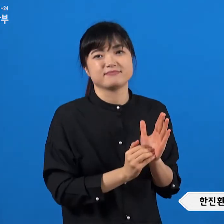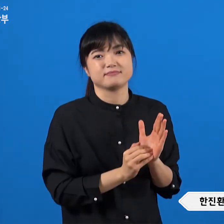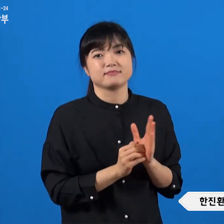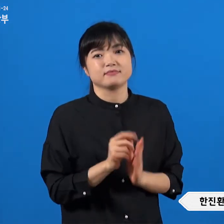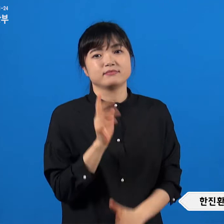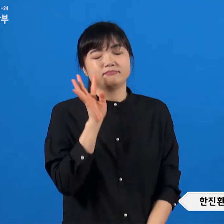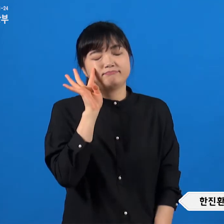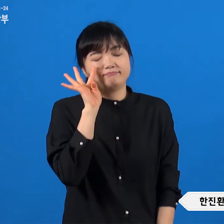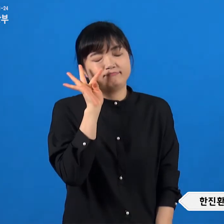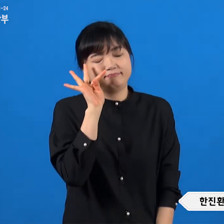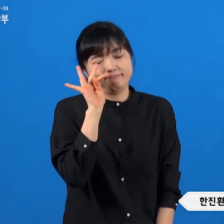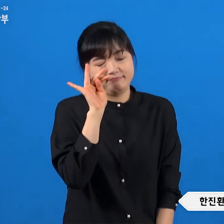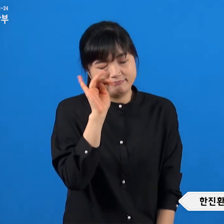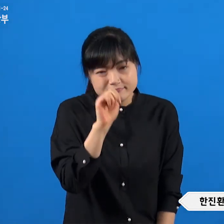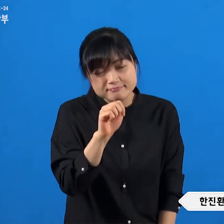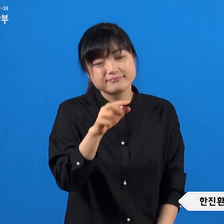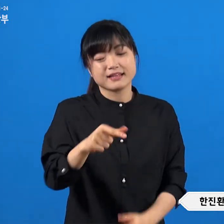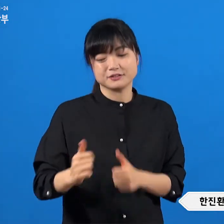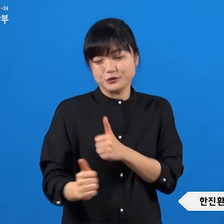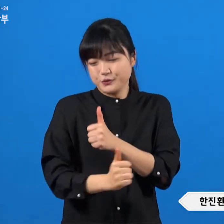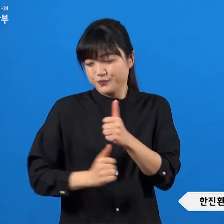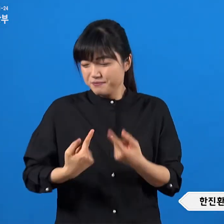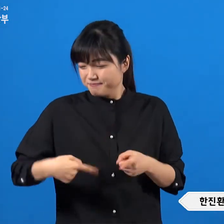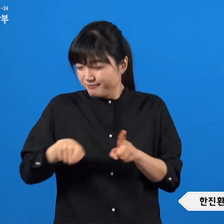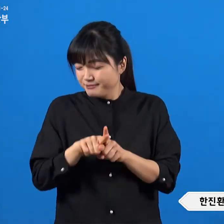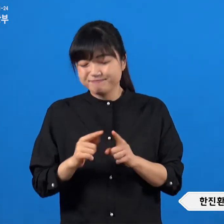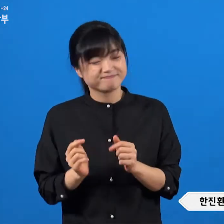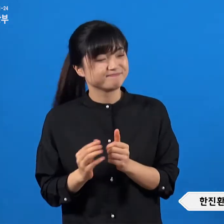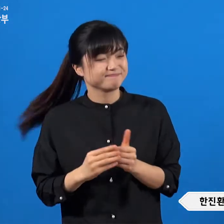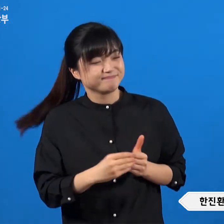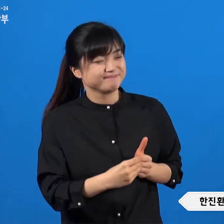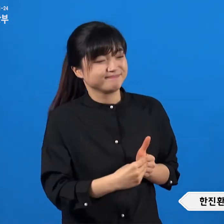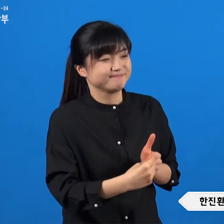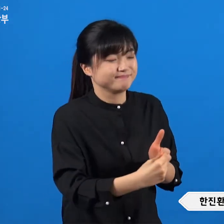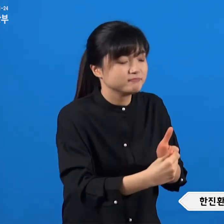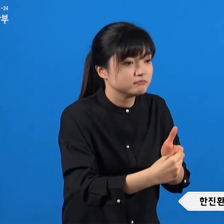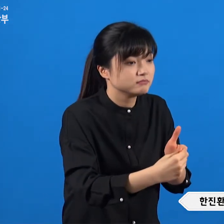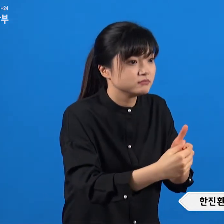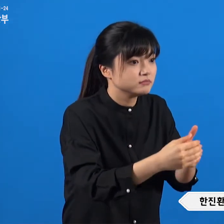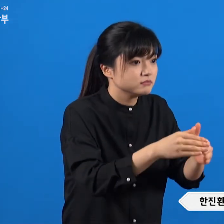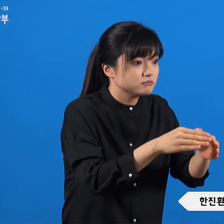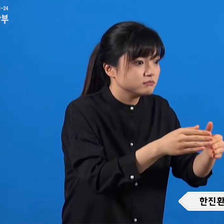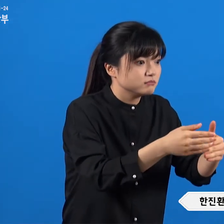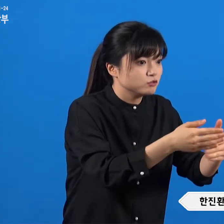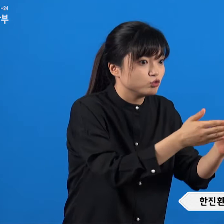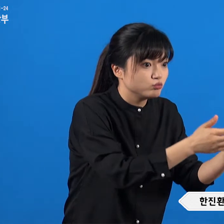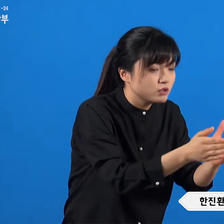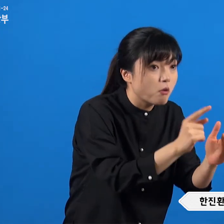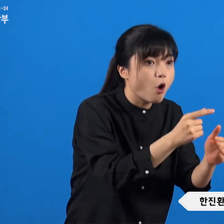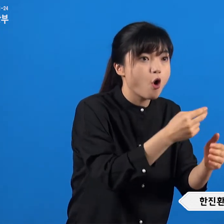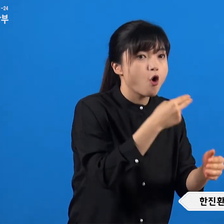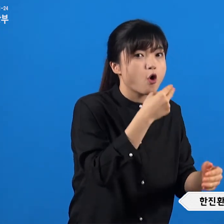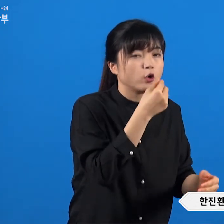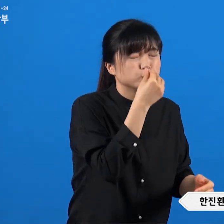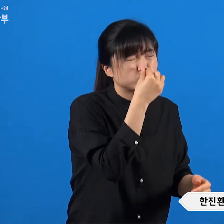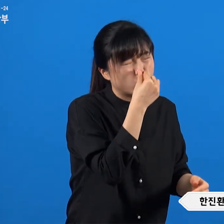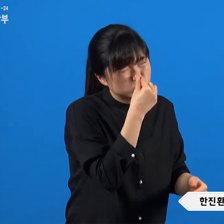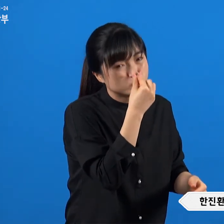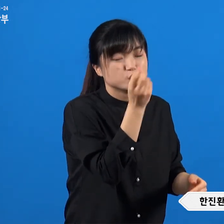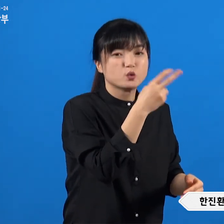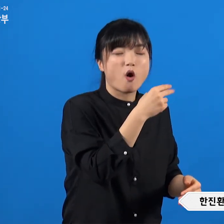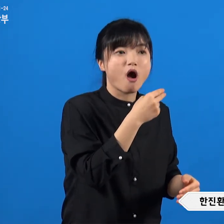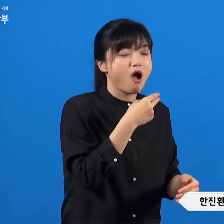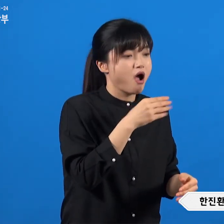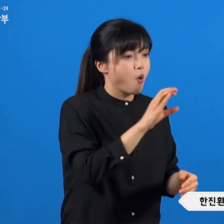이제 그날이 되어서 교인들이 식당에 갔는데 테이블마다 소주하고 맥주병이 쫙